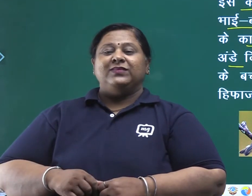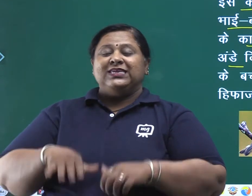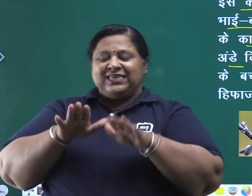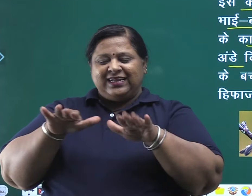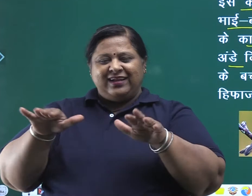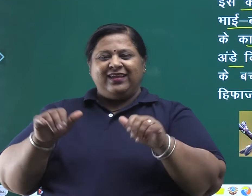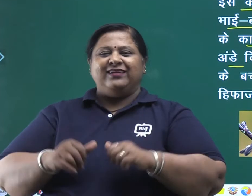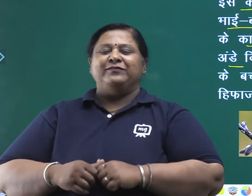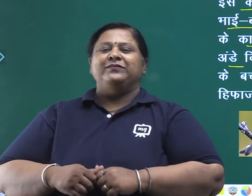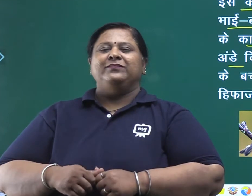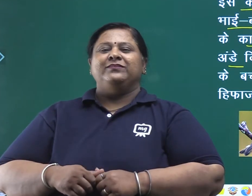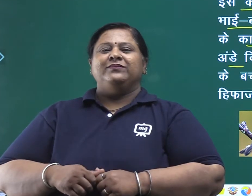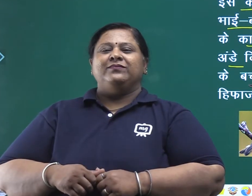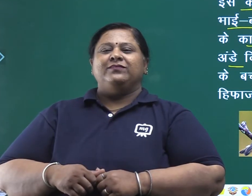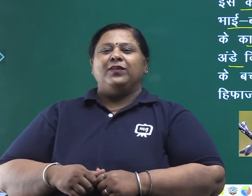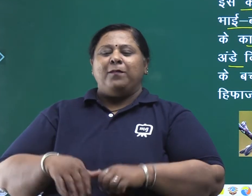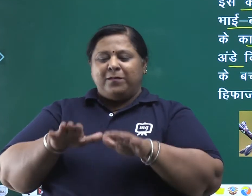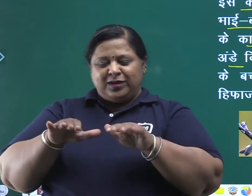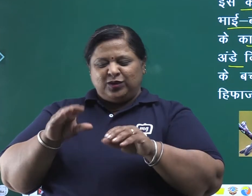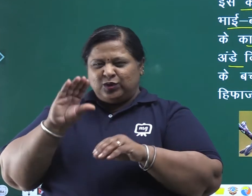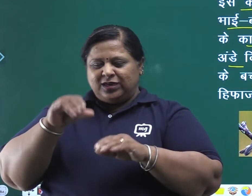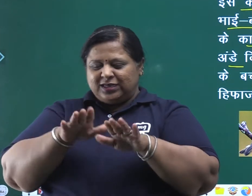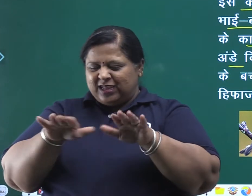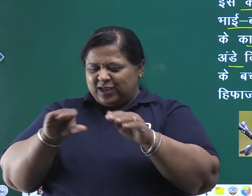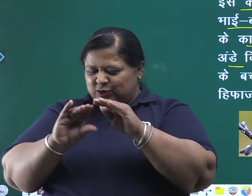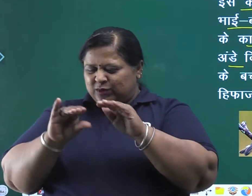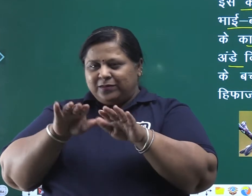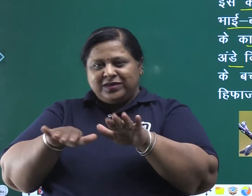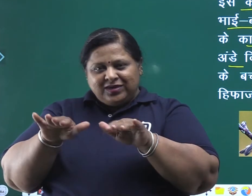चिड़िया के बच्चों के